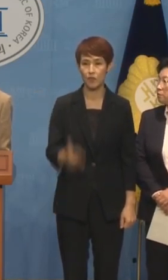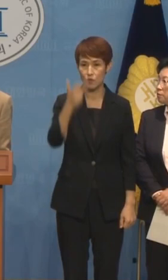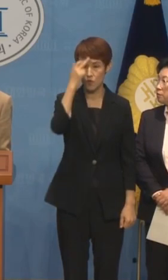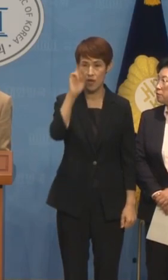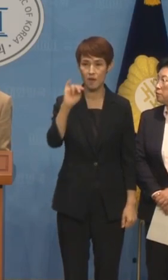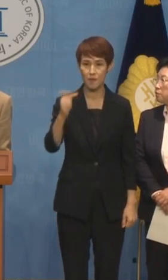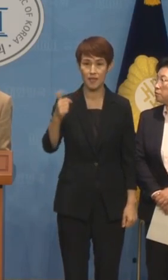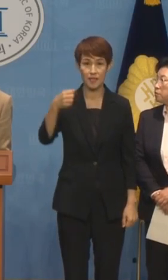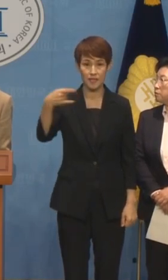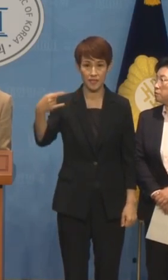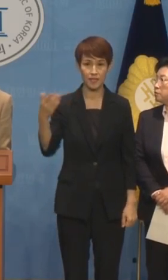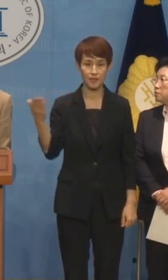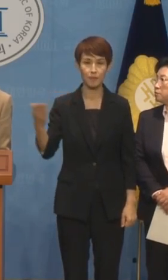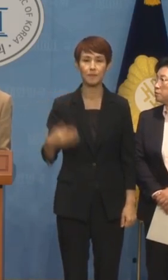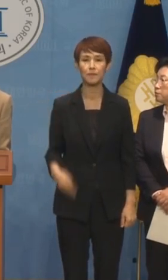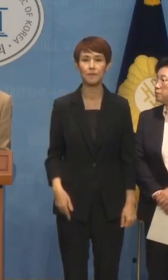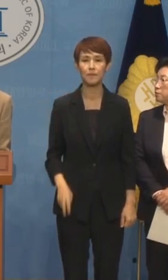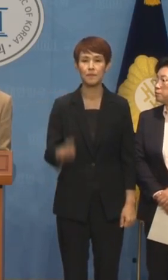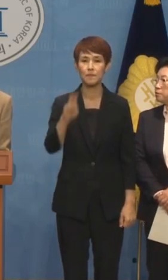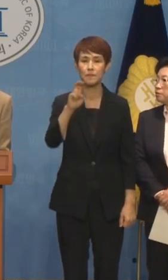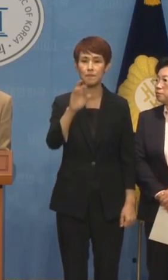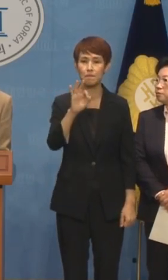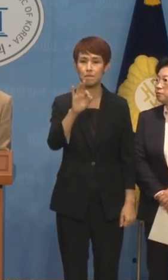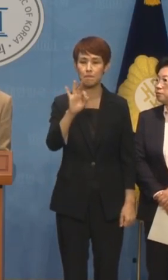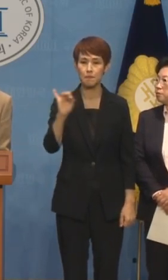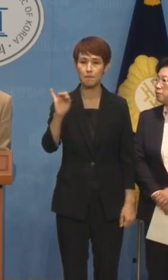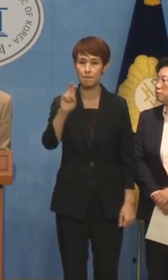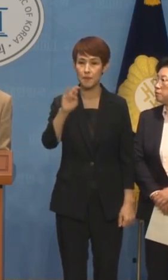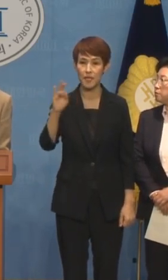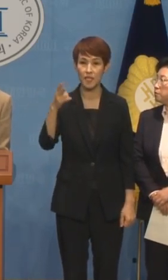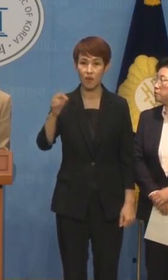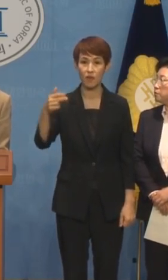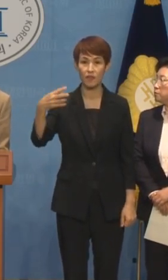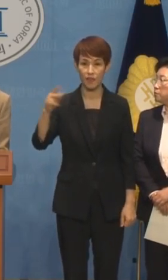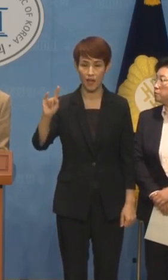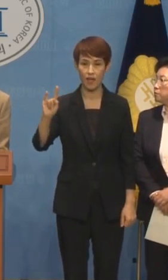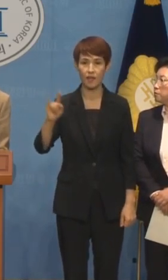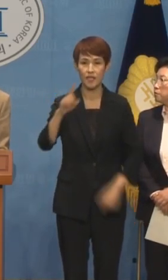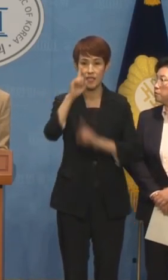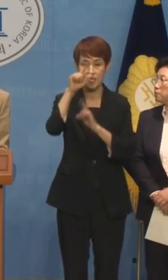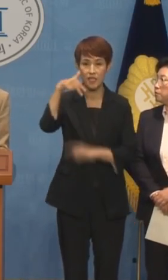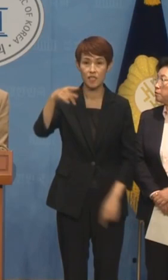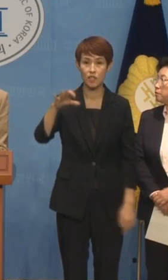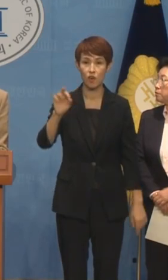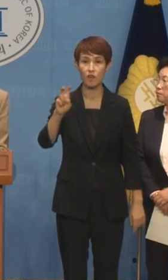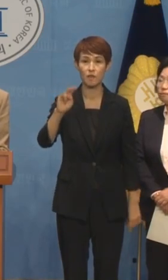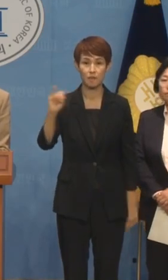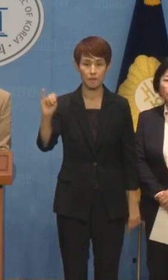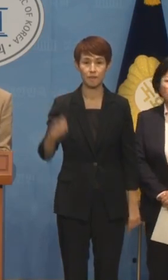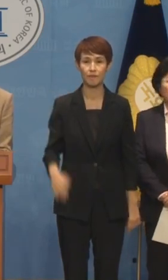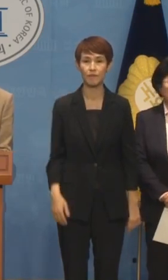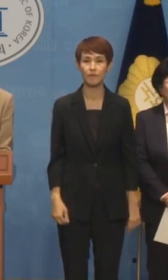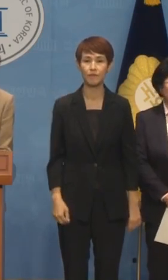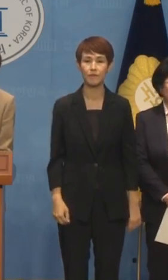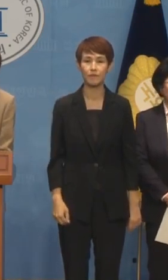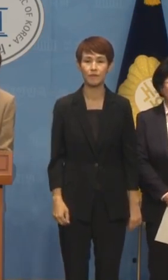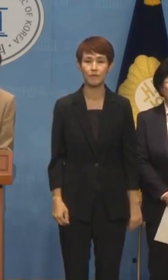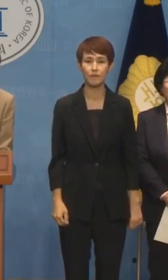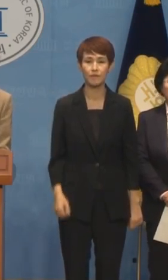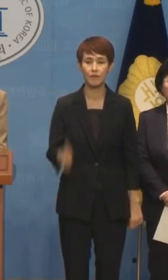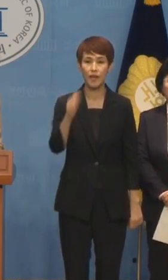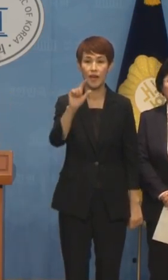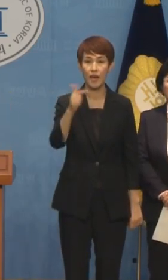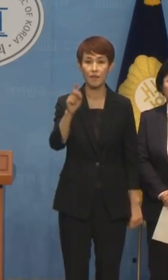의원님 오셨습니다. 민영배 의원님 오셨습니다. 이정문 의원님 오셨습니다. 그리고 한민수